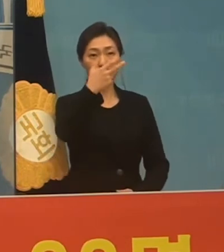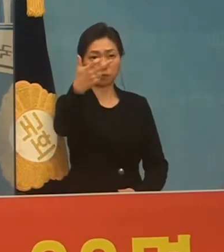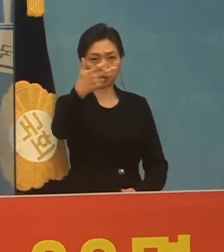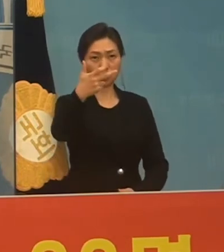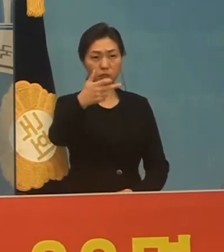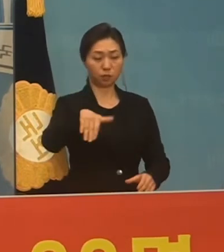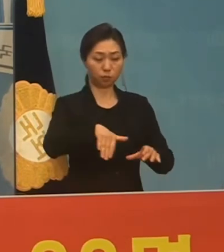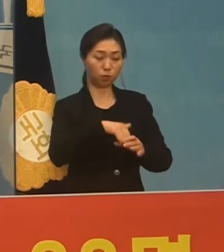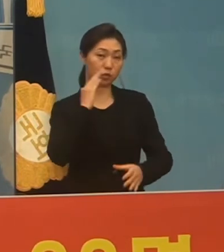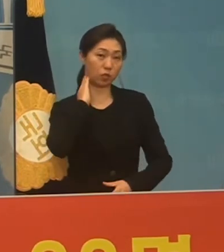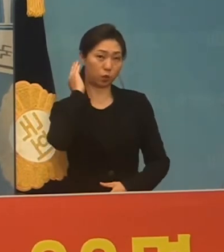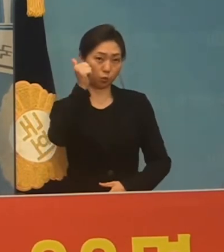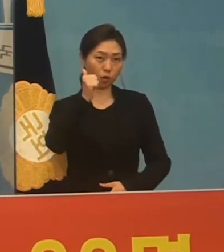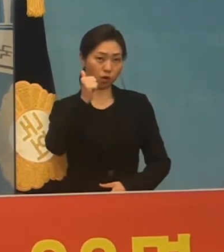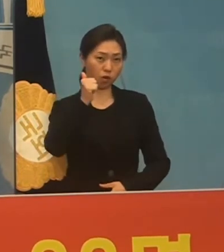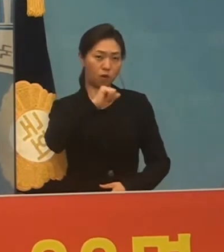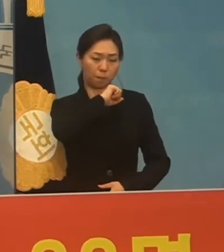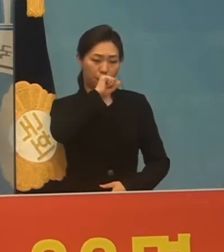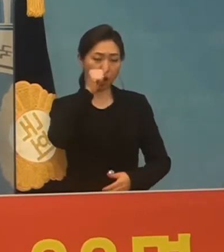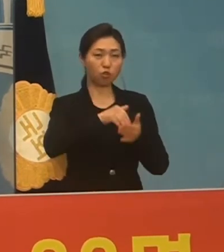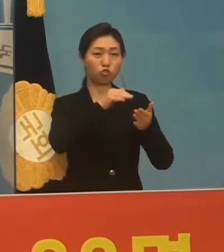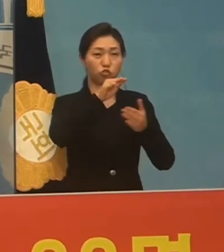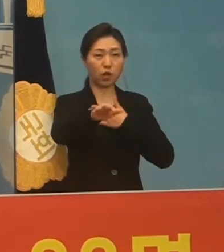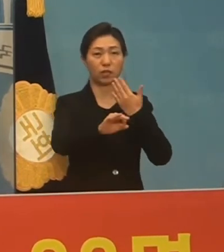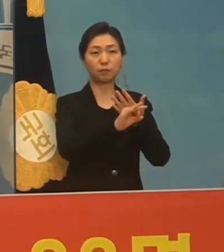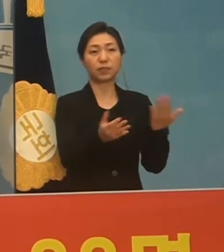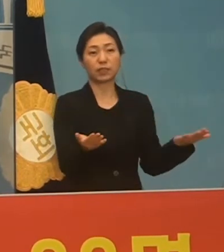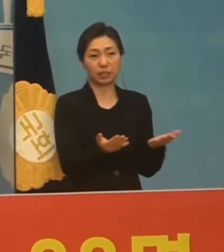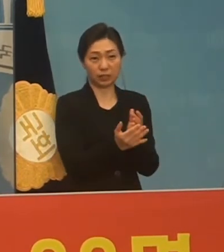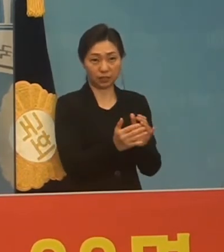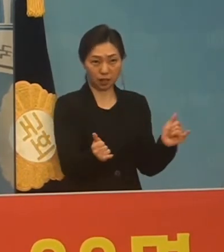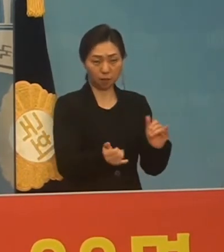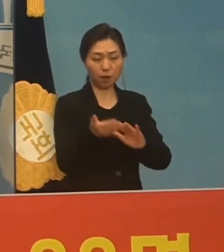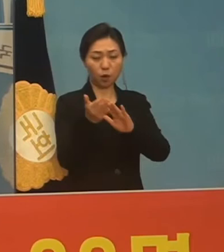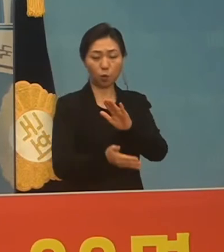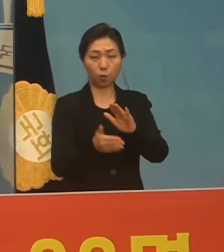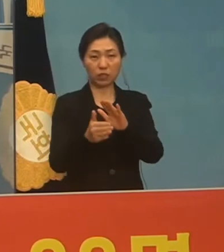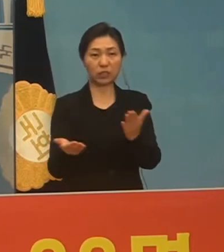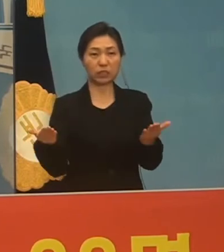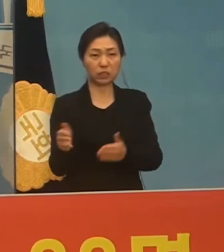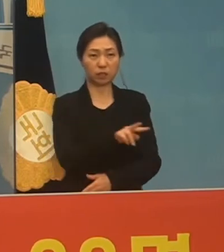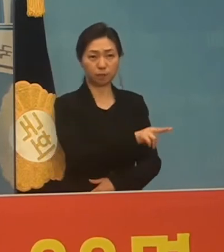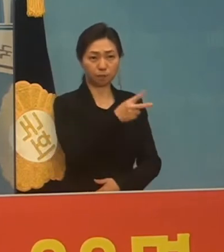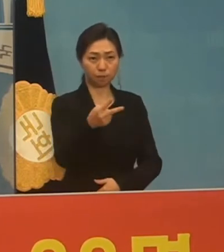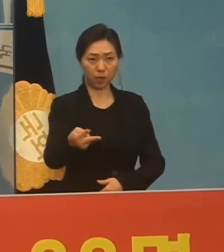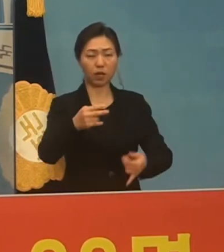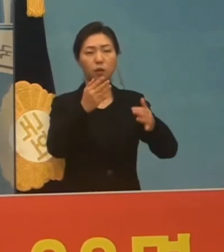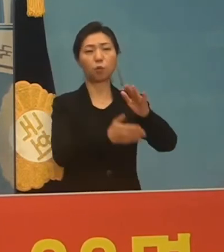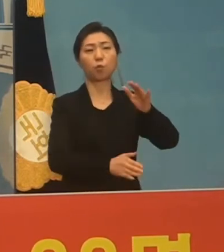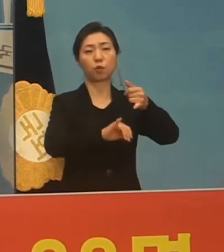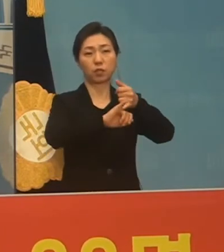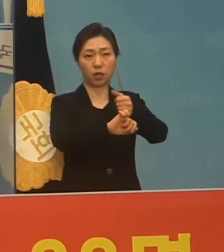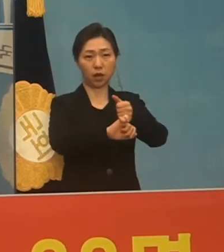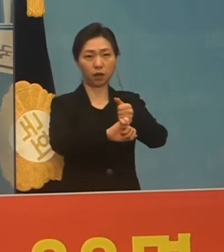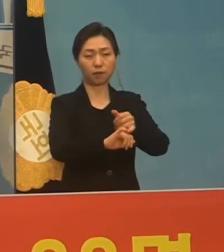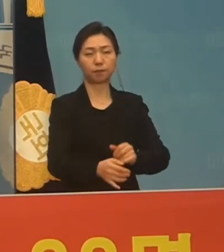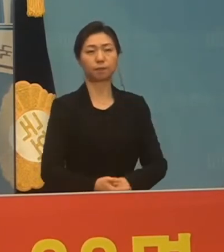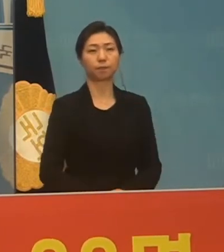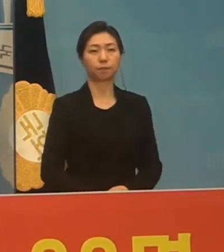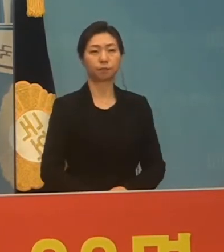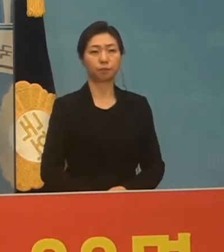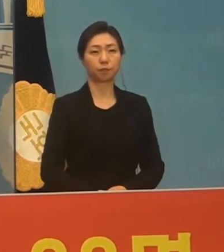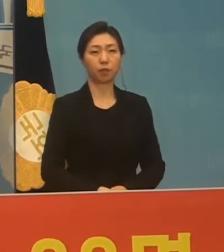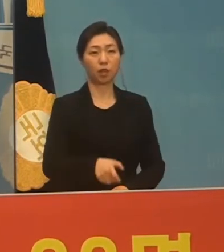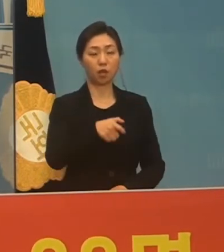2017년 문재인 대통령 당선 이후에 비정규직의 정규직화를 약속했습니다. 그리고